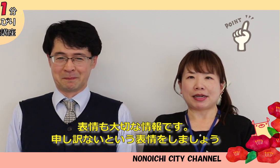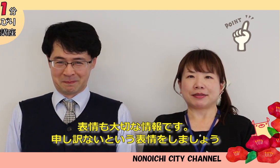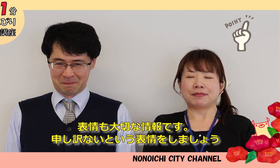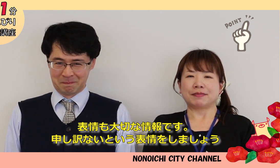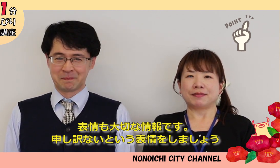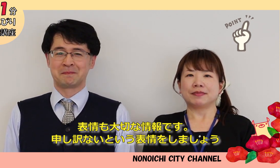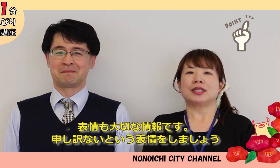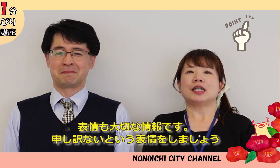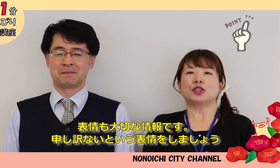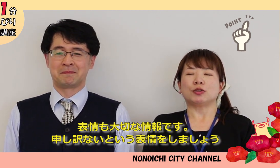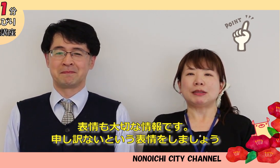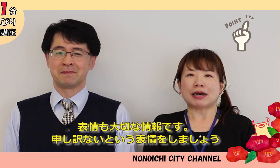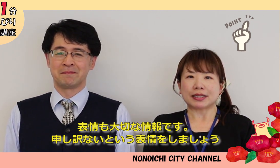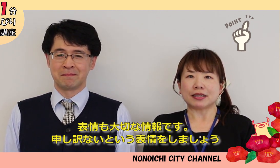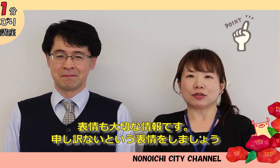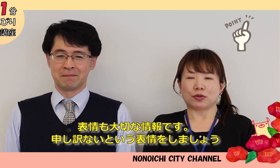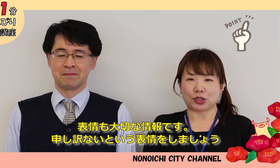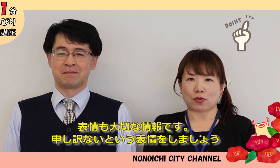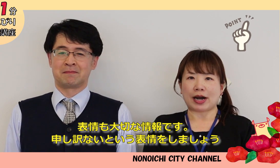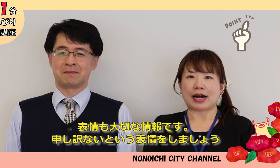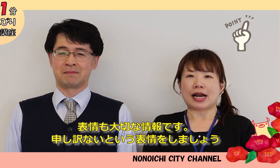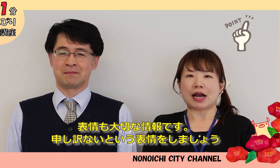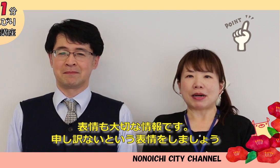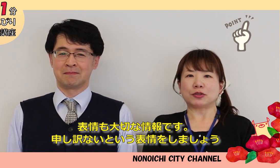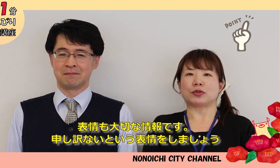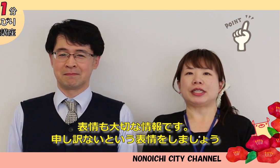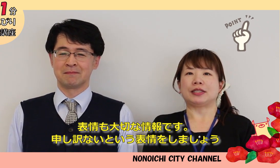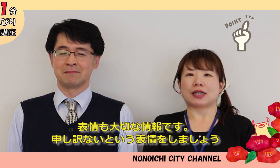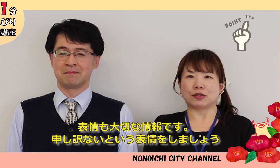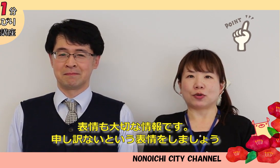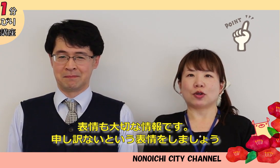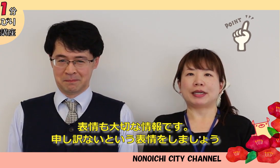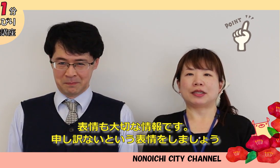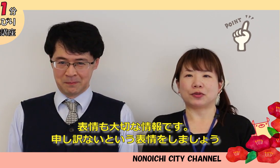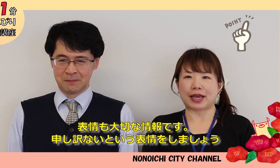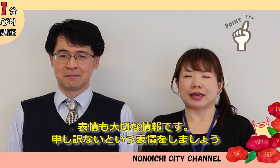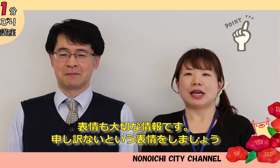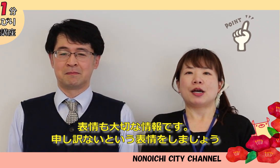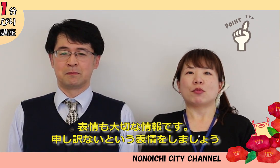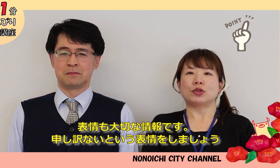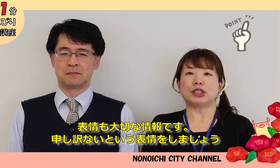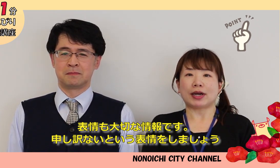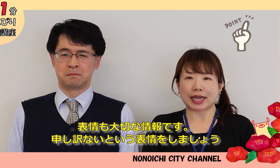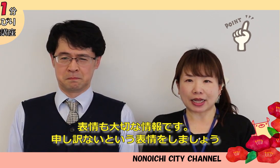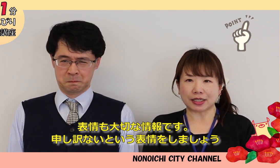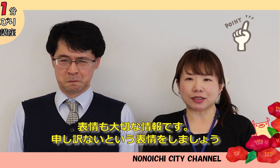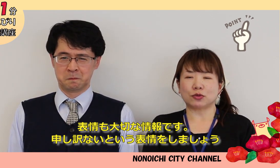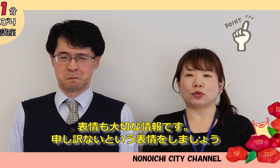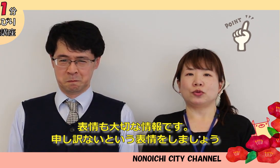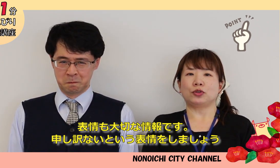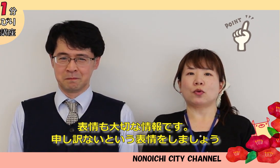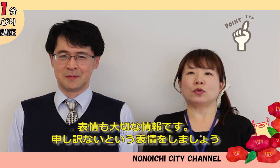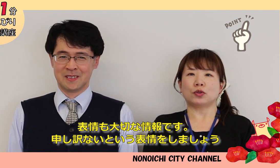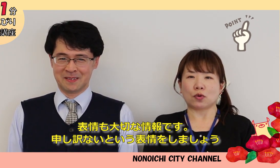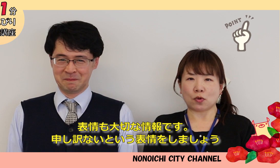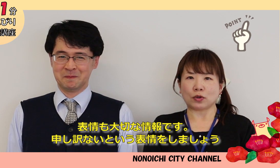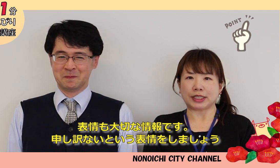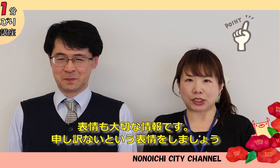。すみませんというのは謝るときに使う言葉なので、申し訳ないという表情を一緒